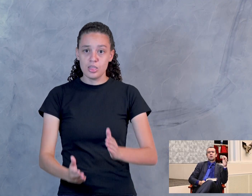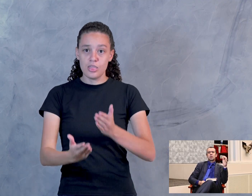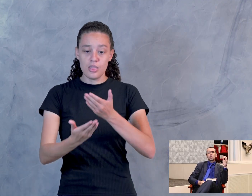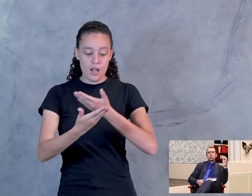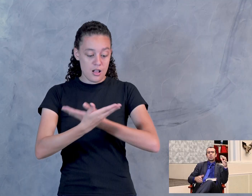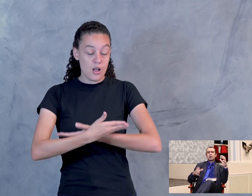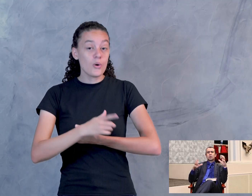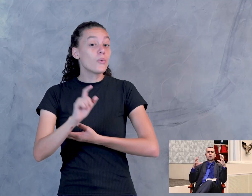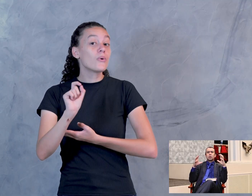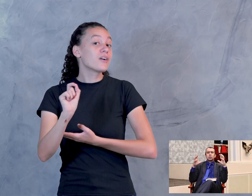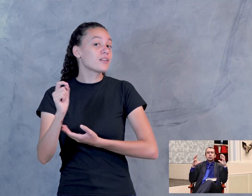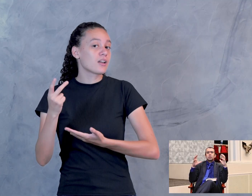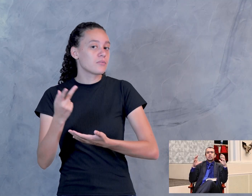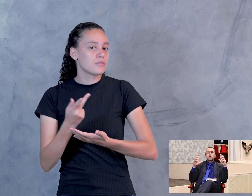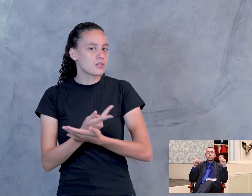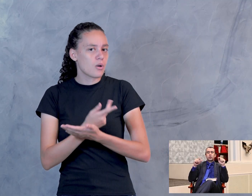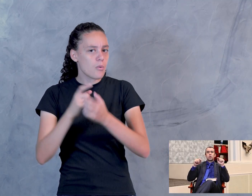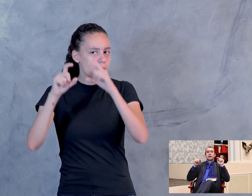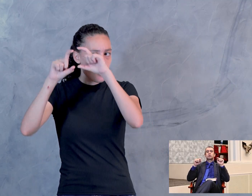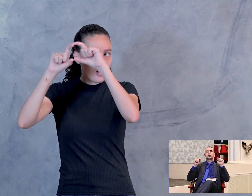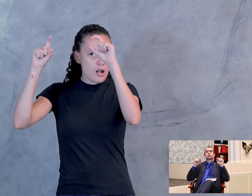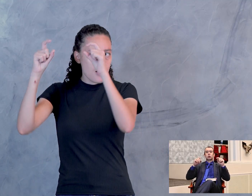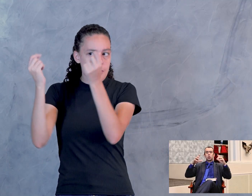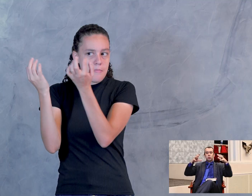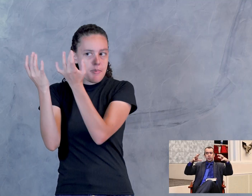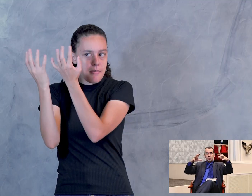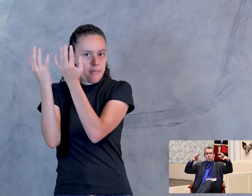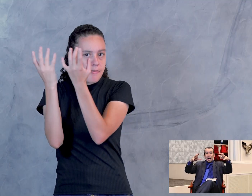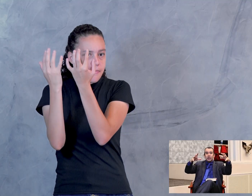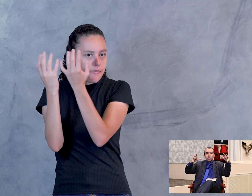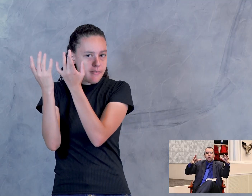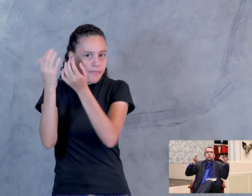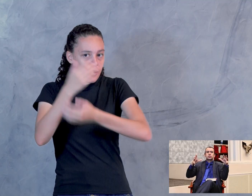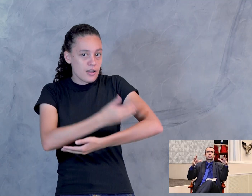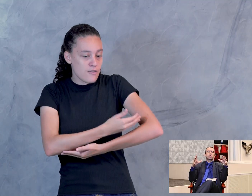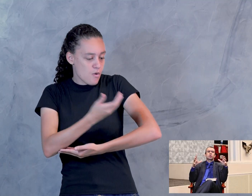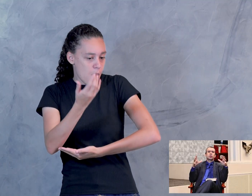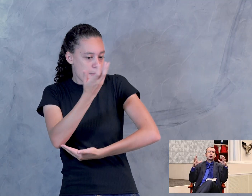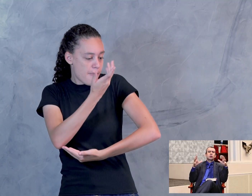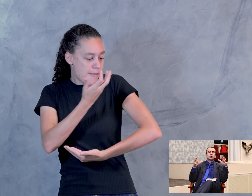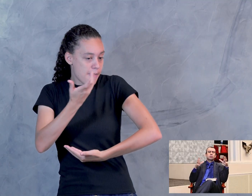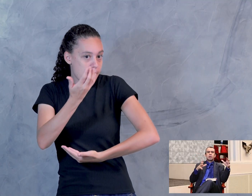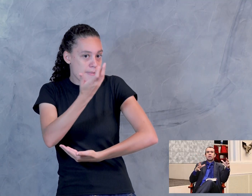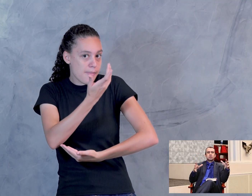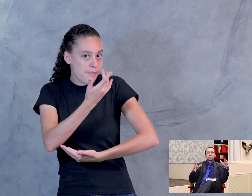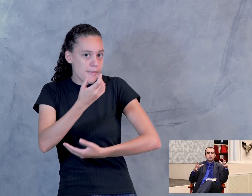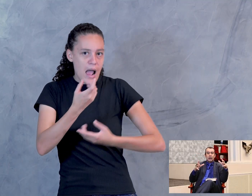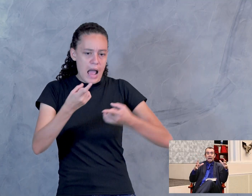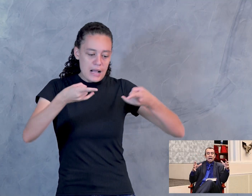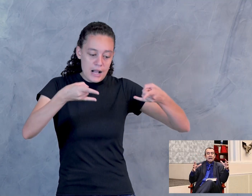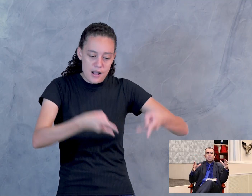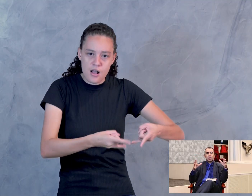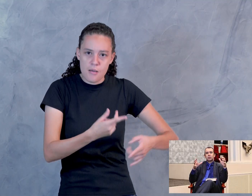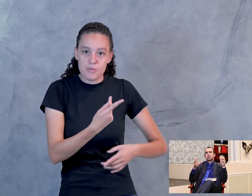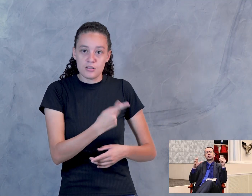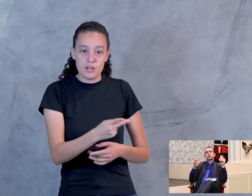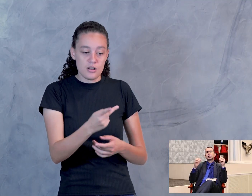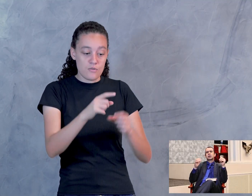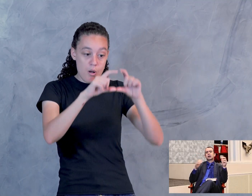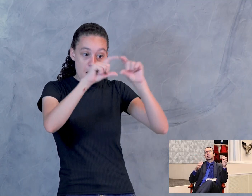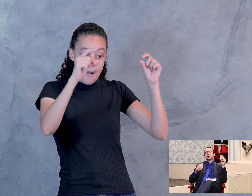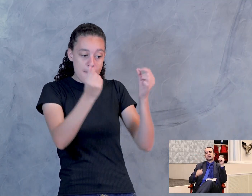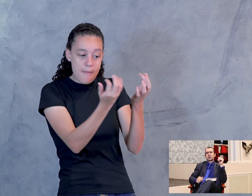nascimento, uma coluna de fogo entrou e pairou sobre o berço, a cama